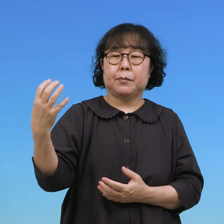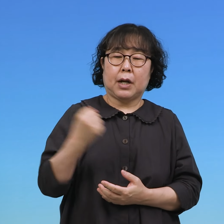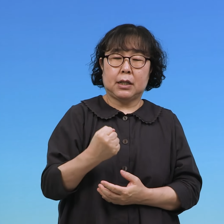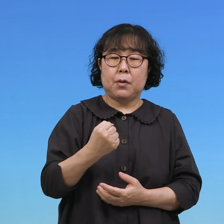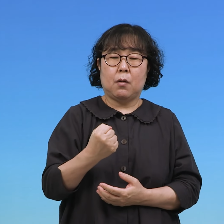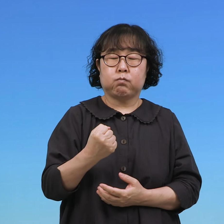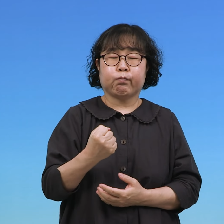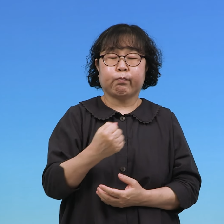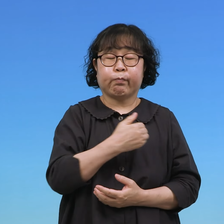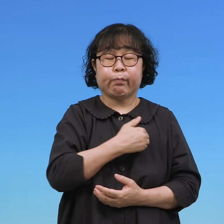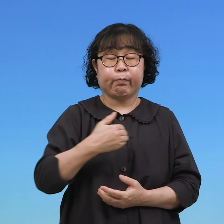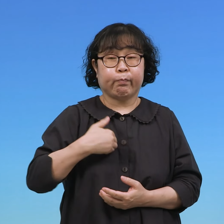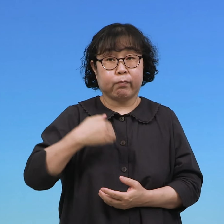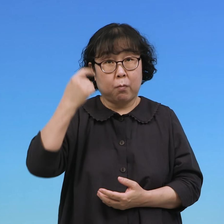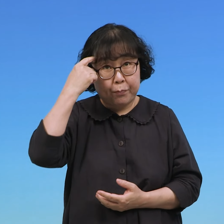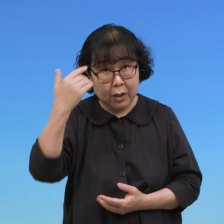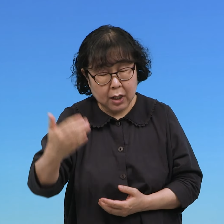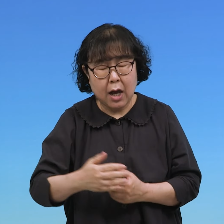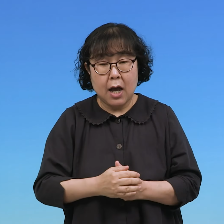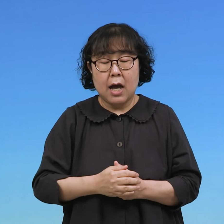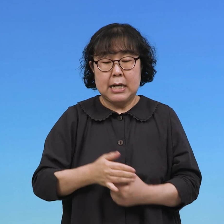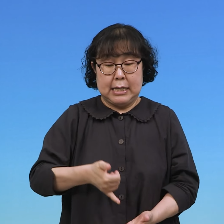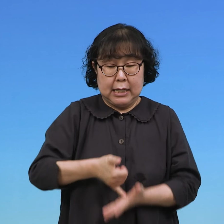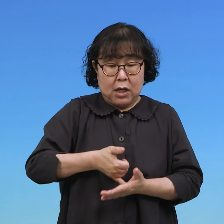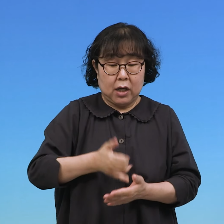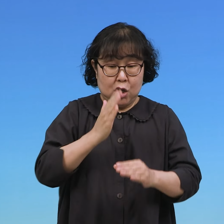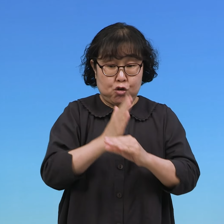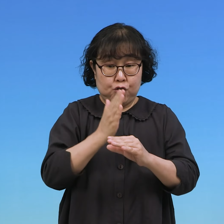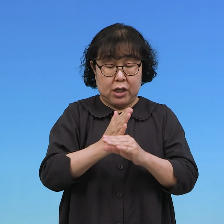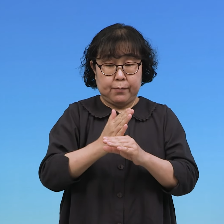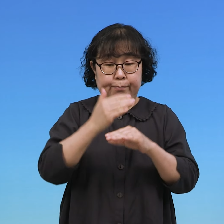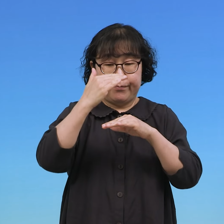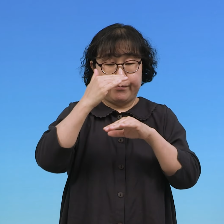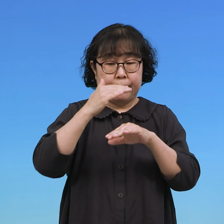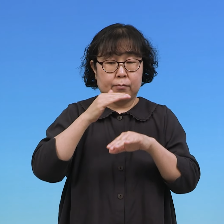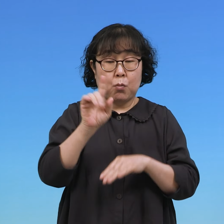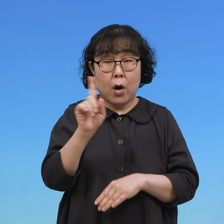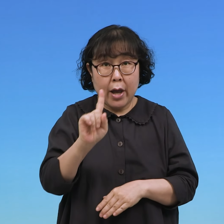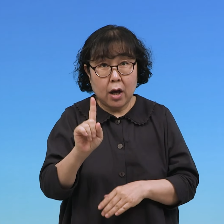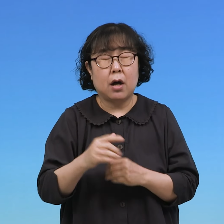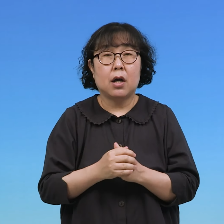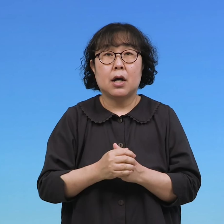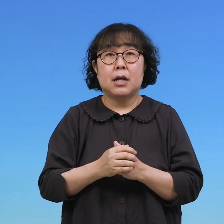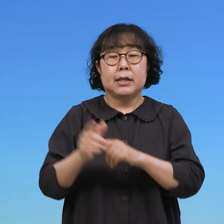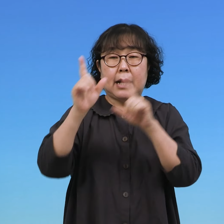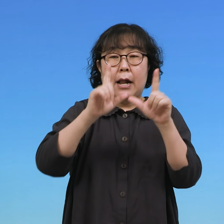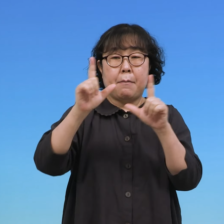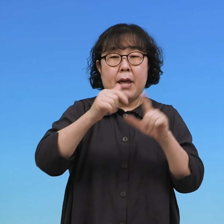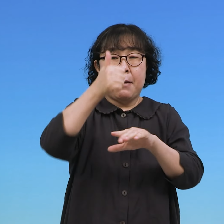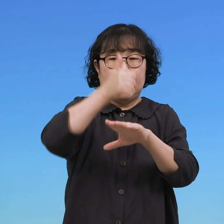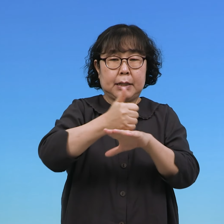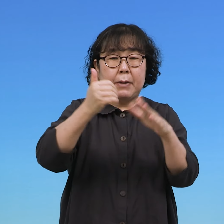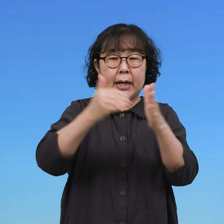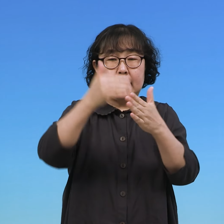행복할까요? 인격의 핵심은 무엇입니까? 인생의 마지막까지 남는 것은 무엇인가요?